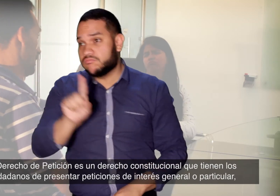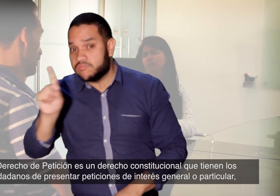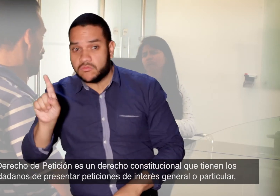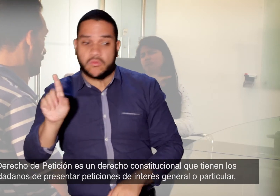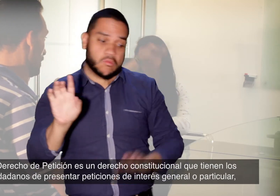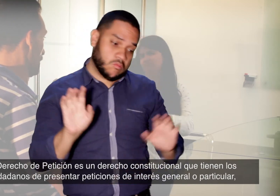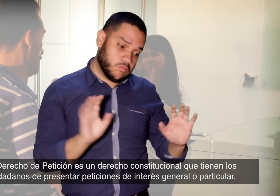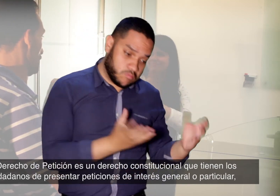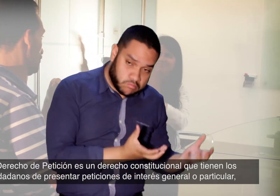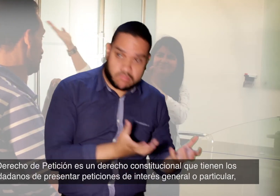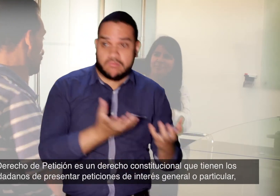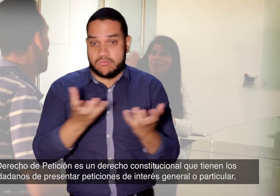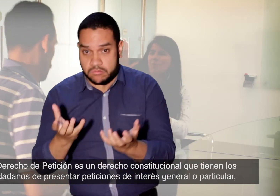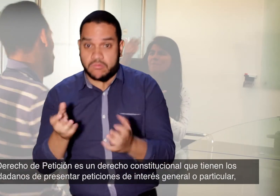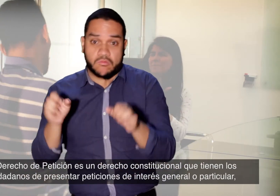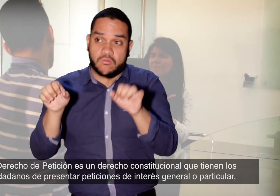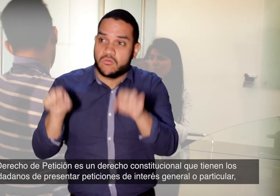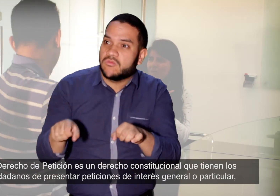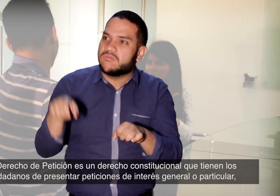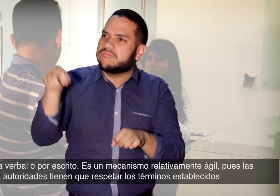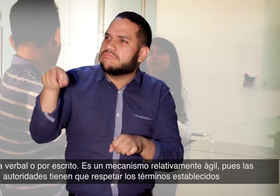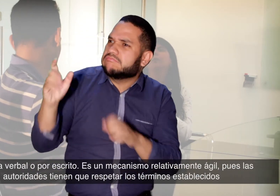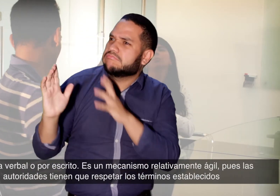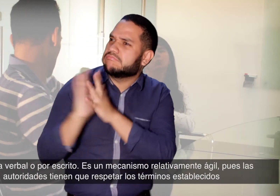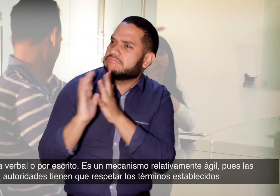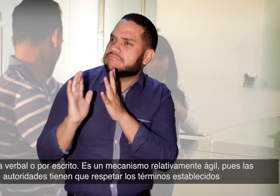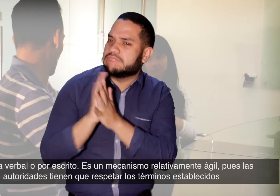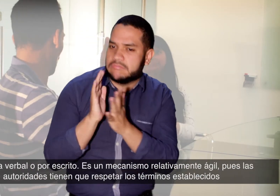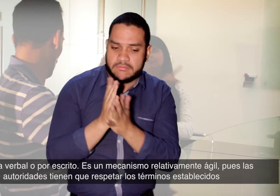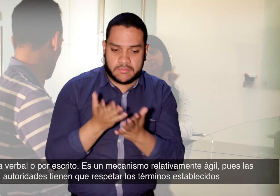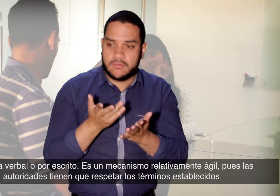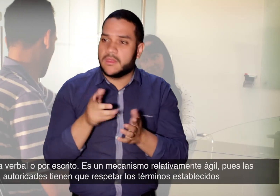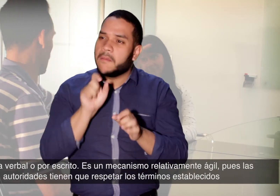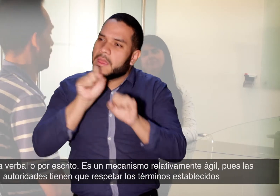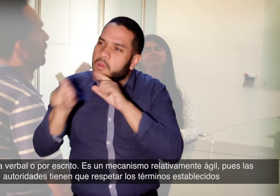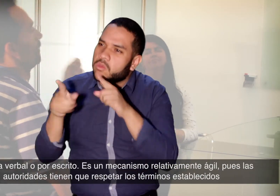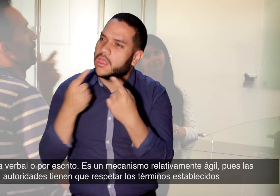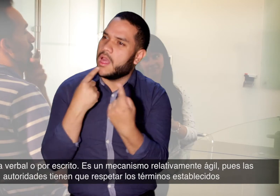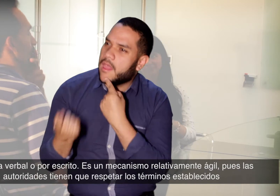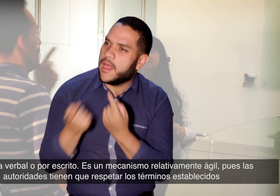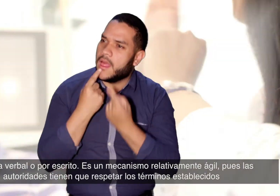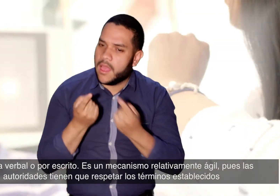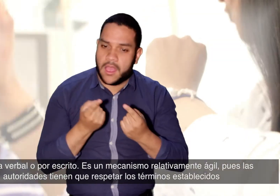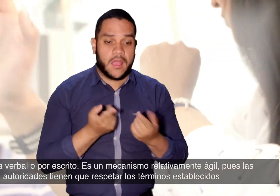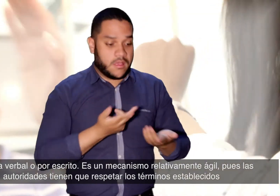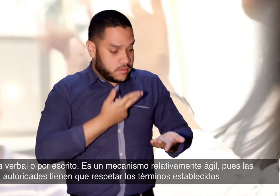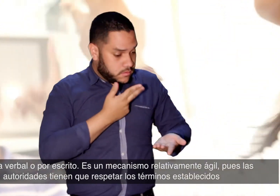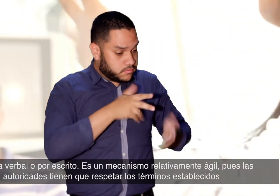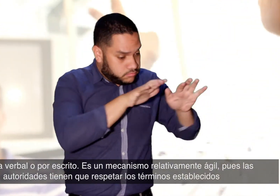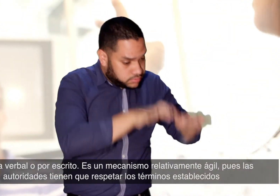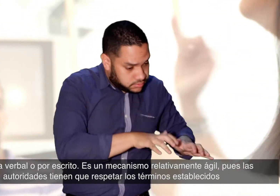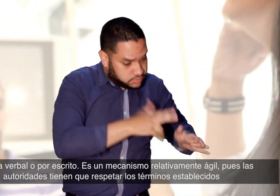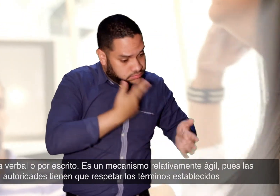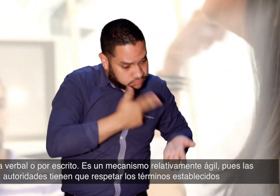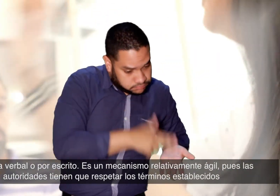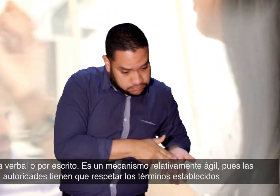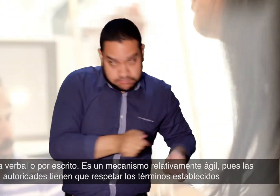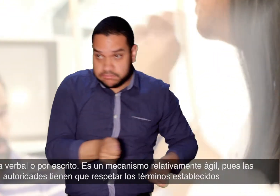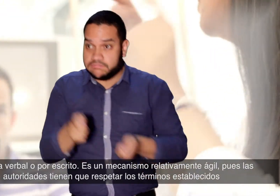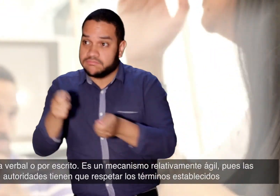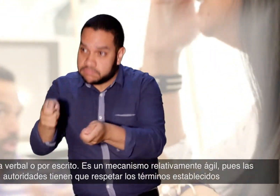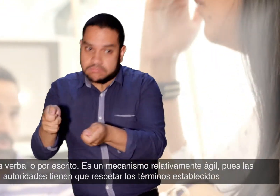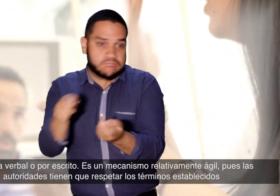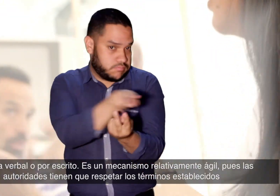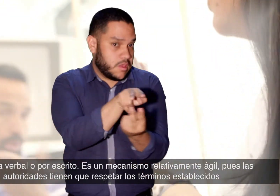de forma verbal o por escrito. Es un mecanismo